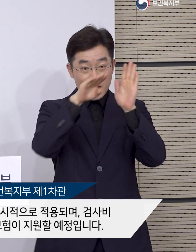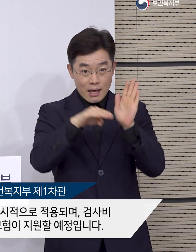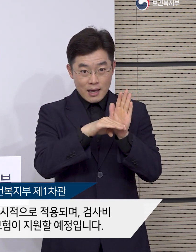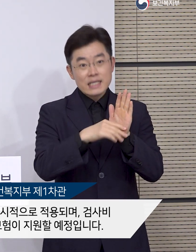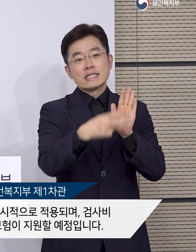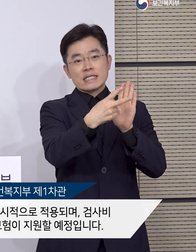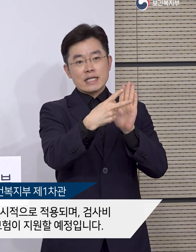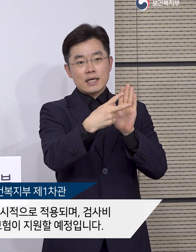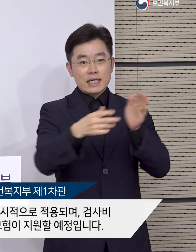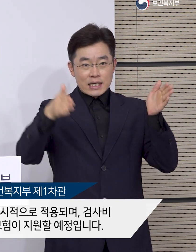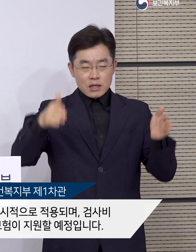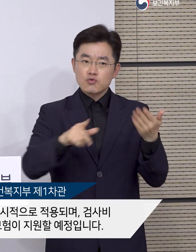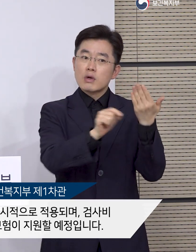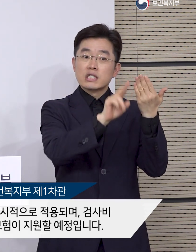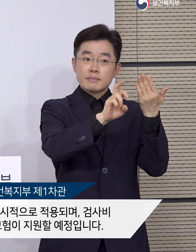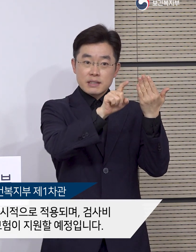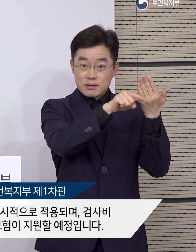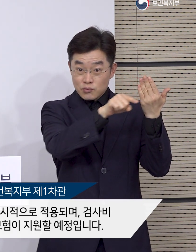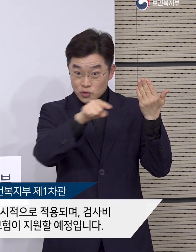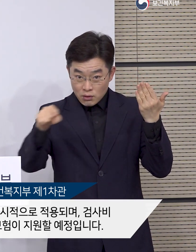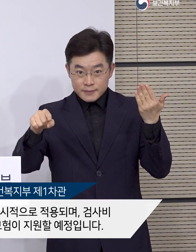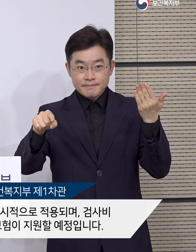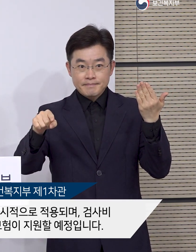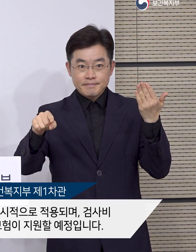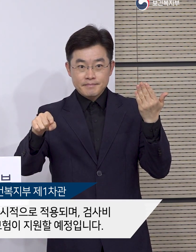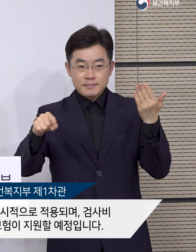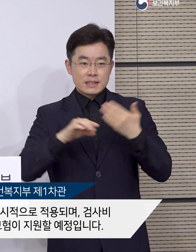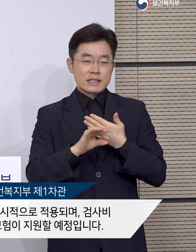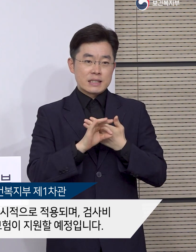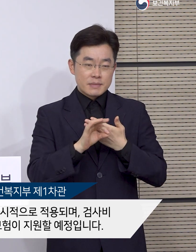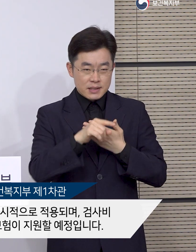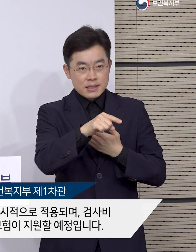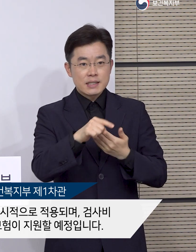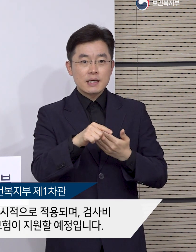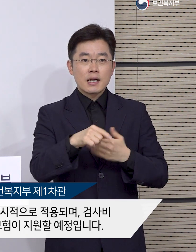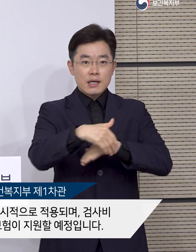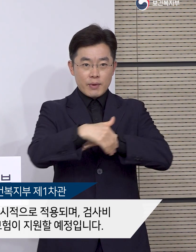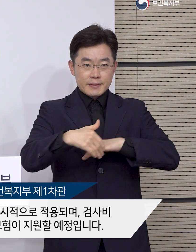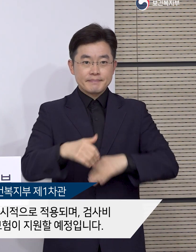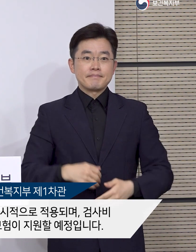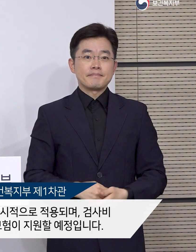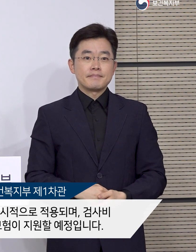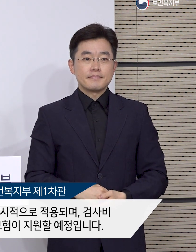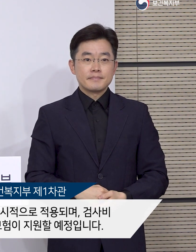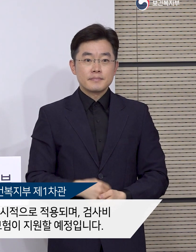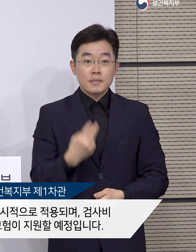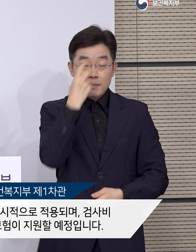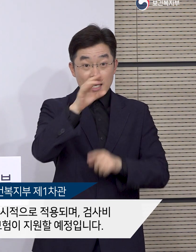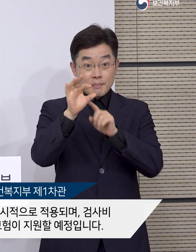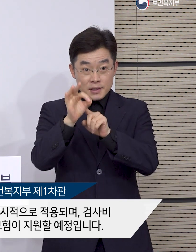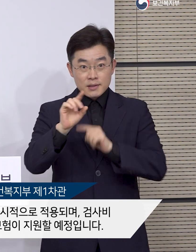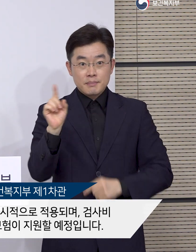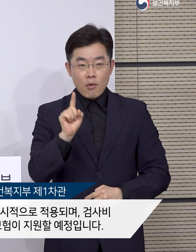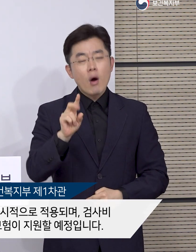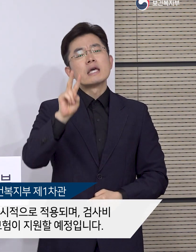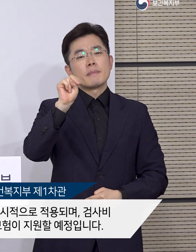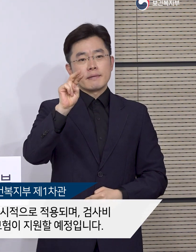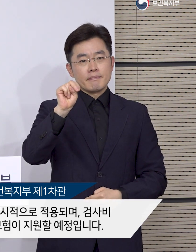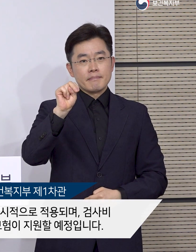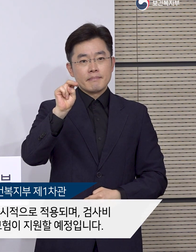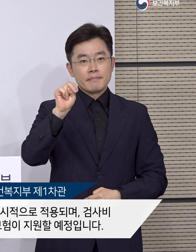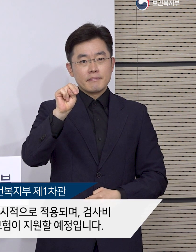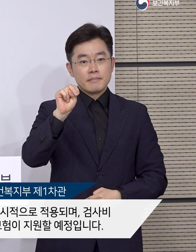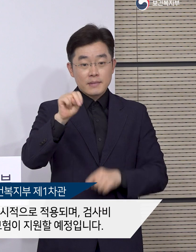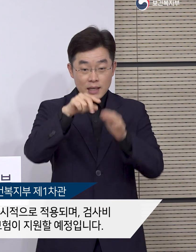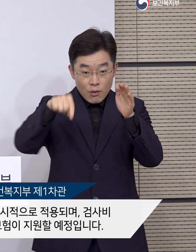21일부터 거리두기 2단계 종료 시까지 한시적으로 적용되며 검사비 가격은 약 2만 원으로